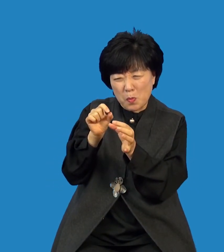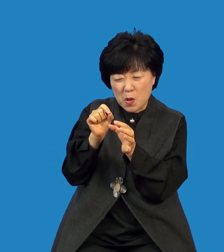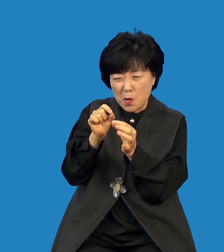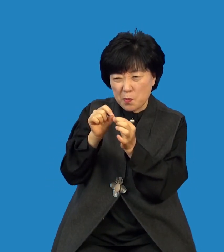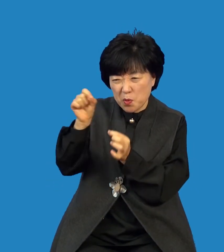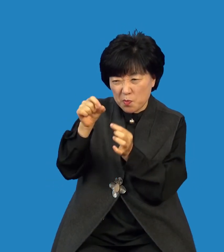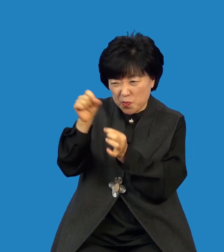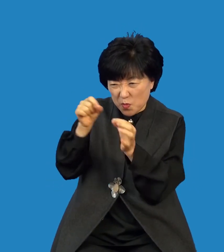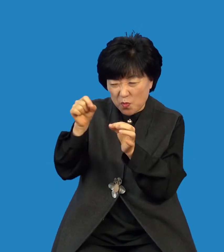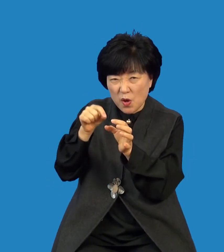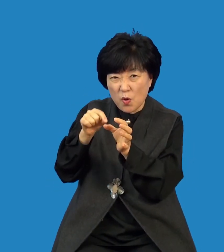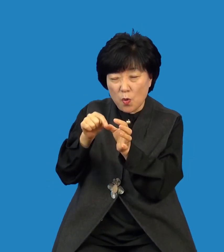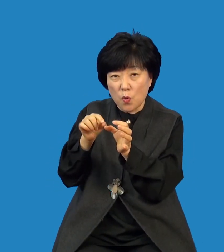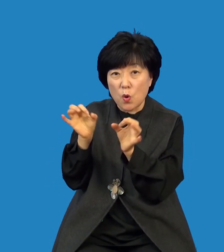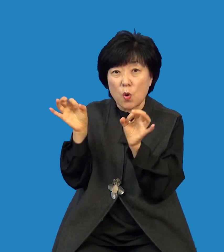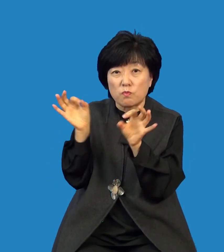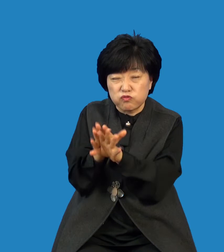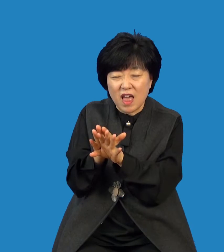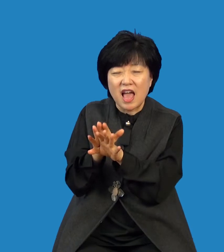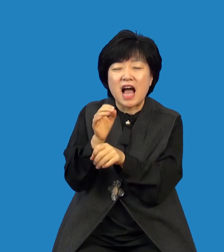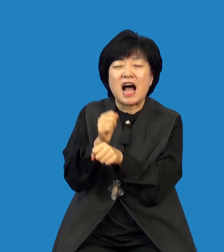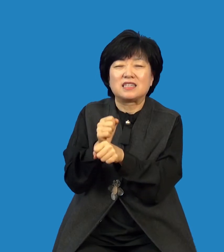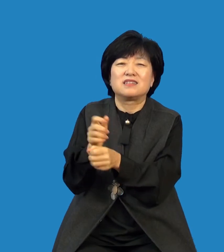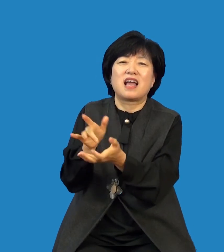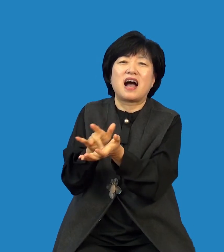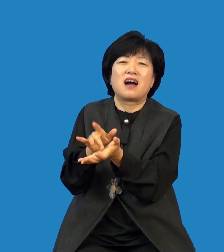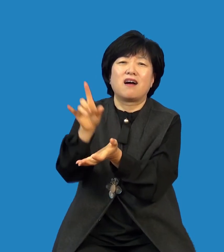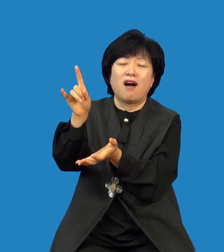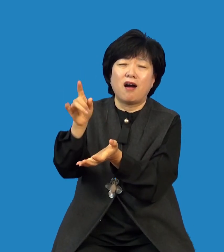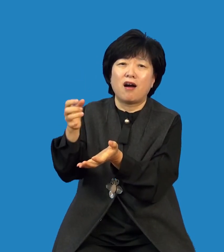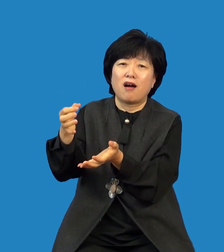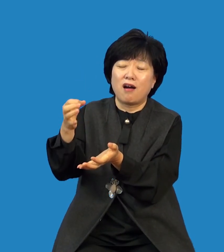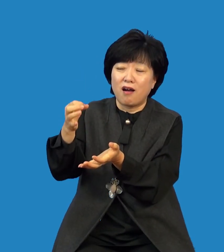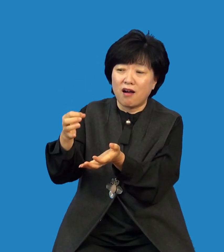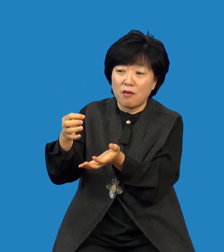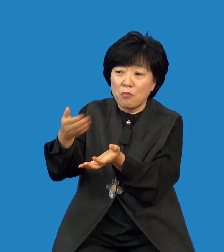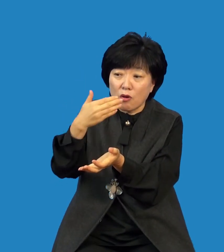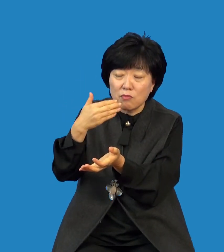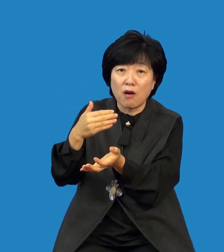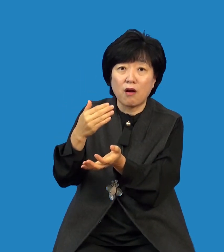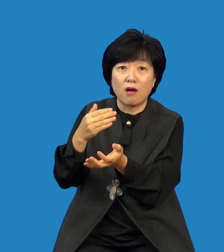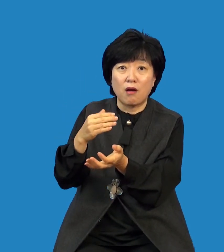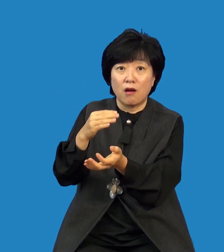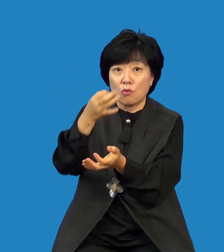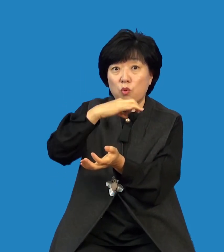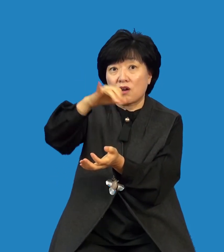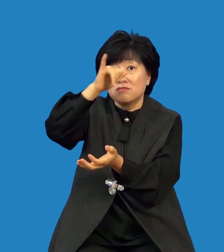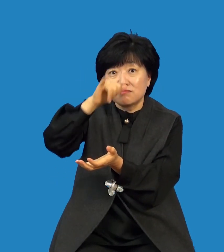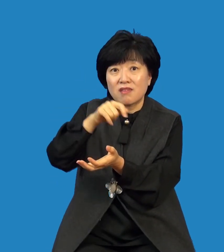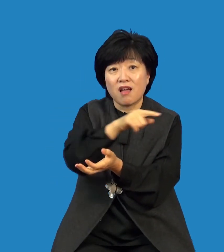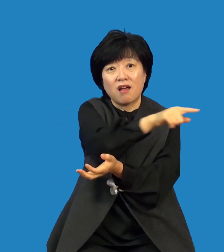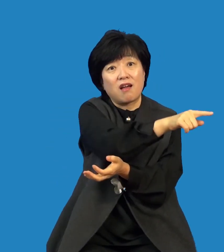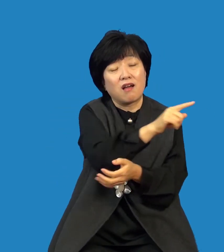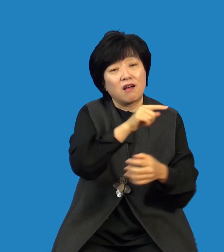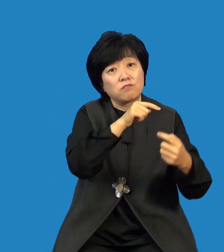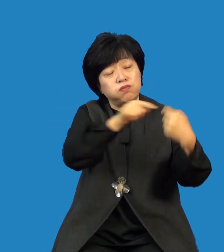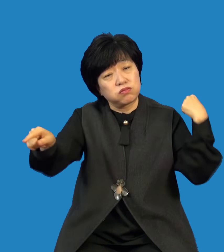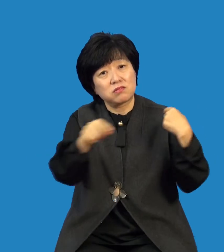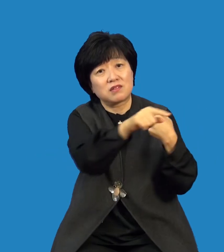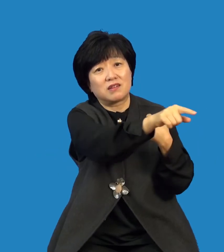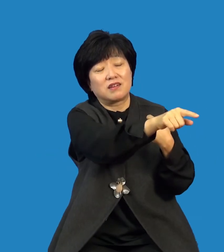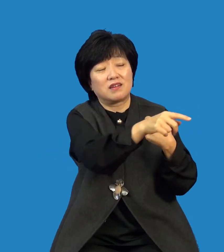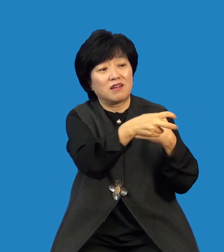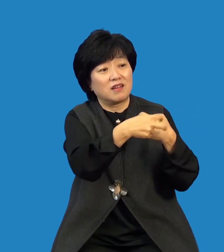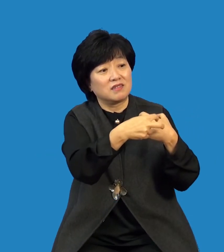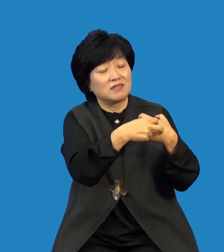먹으면 바로 분해돼서 괜찮아지는데, 그거를 모르고서 막 스테로이드 주사 이따만한 거 맞고 막 기절하고 이랬던 거잖아요. 이걸 생각하니까